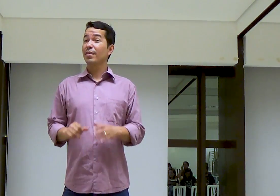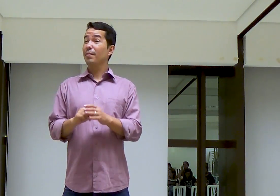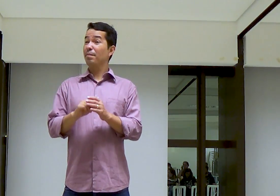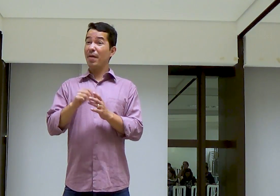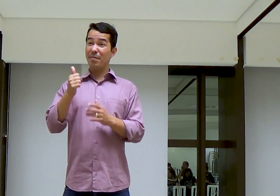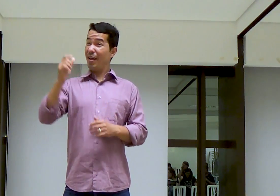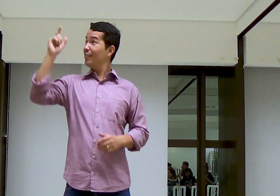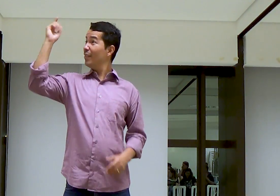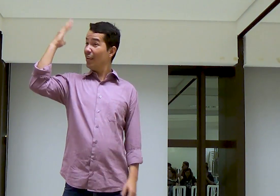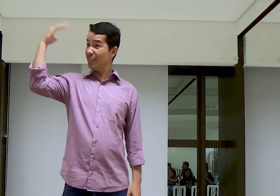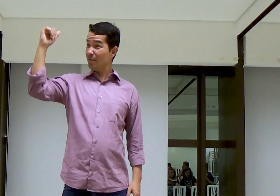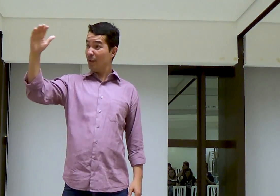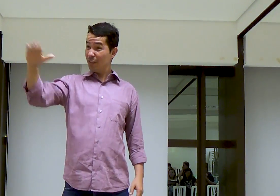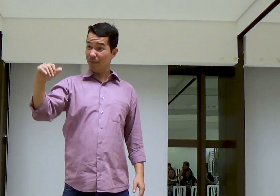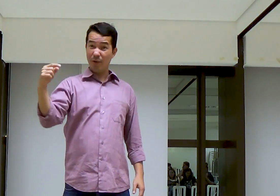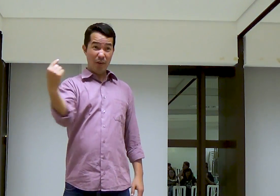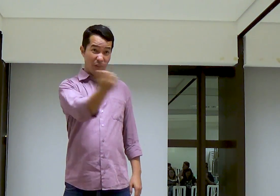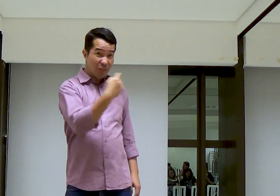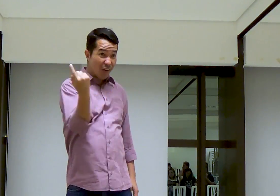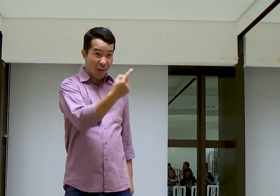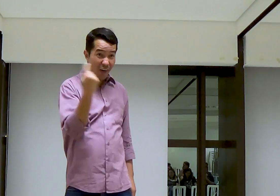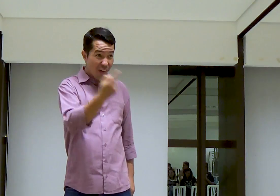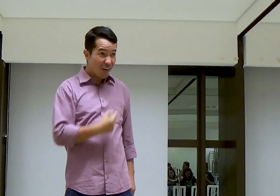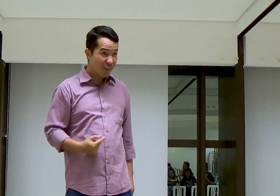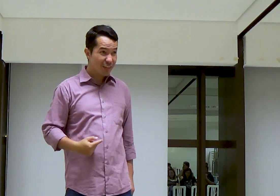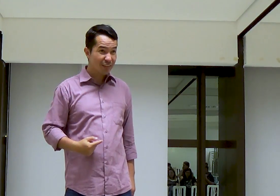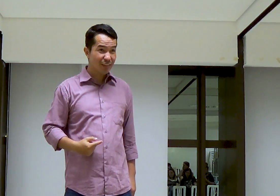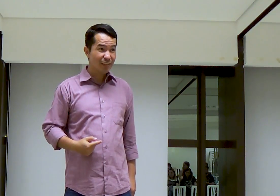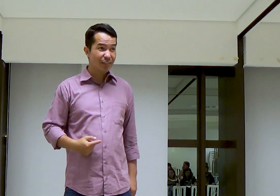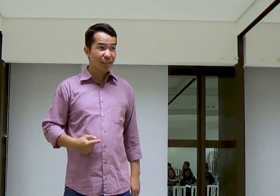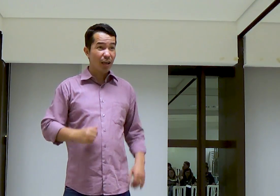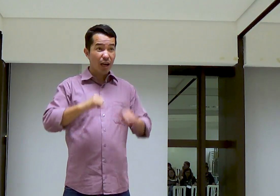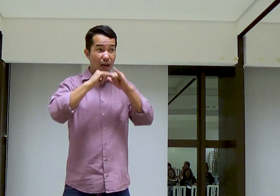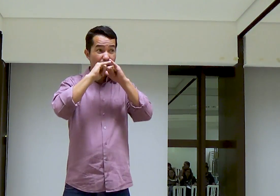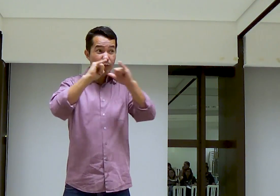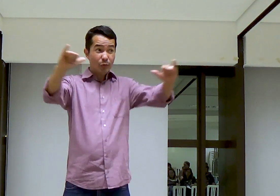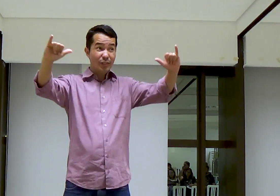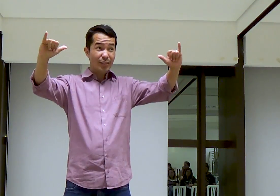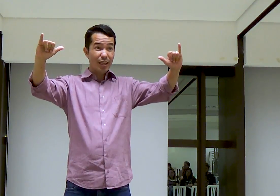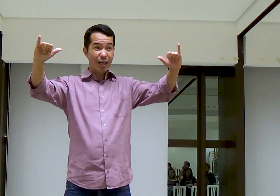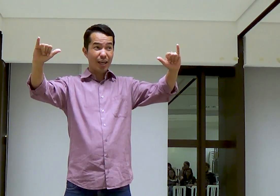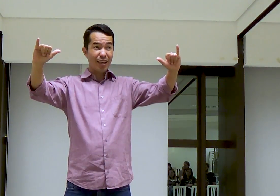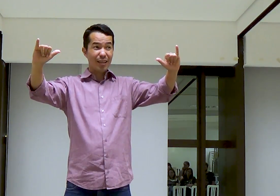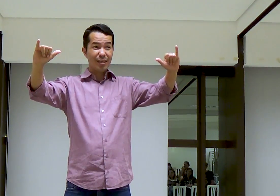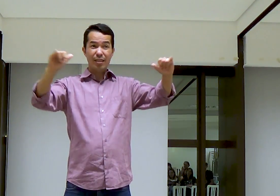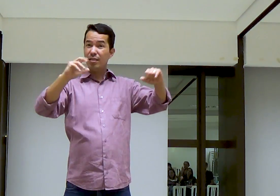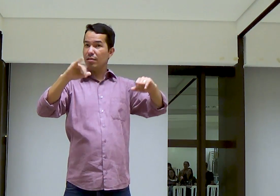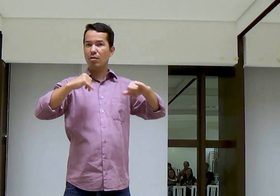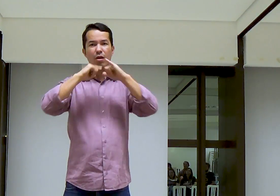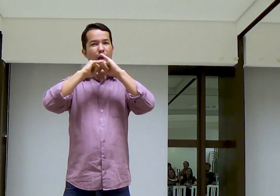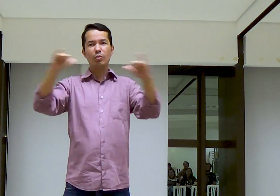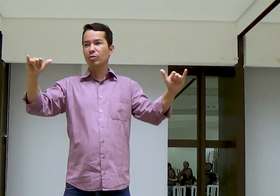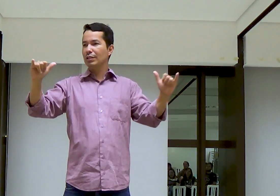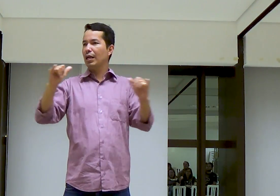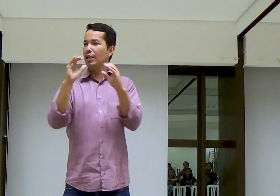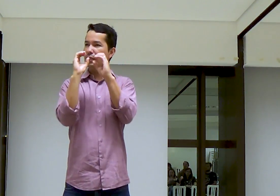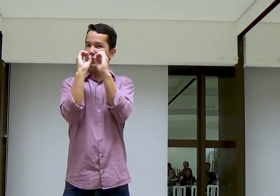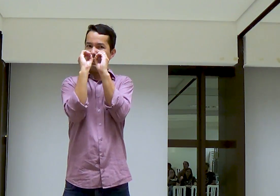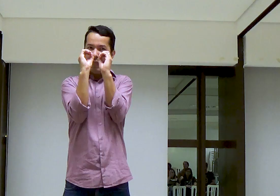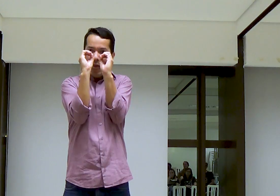só. Primeiro, Deus nos chama. Deus nos chama para anunciar. Se